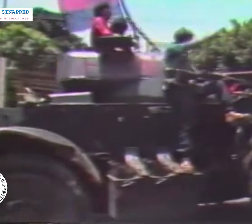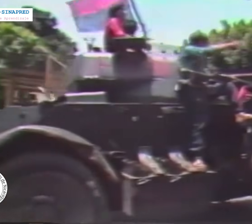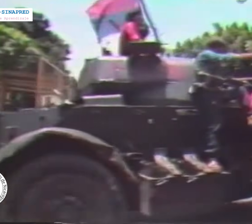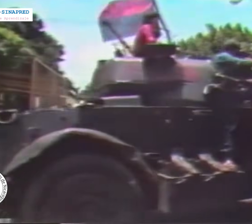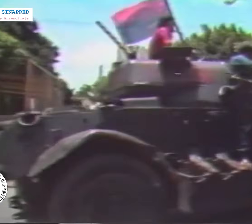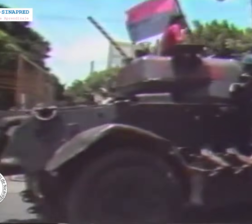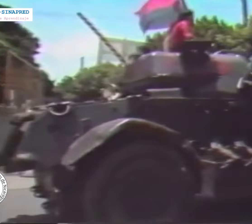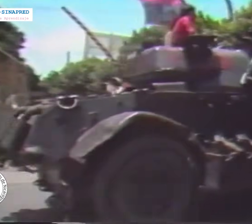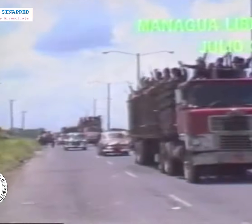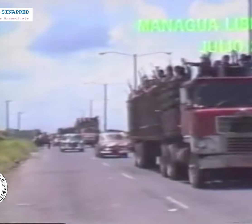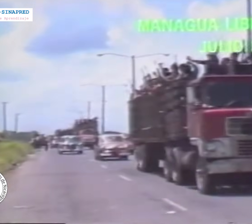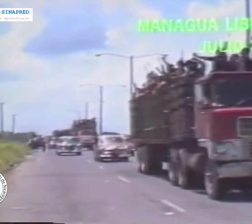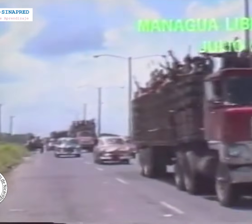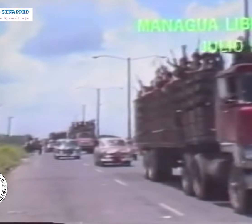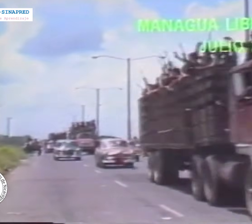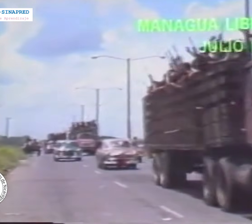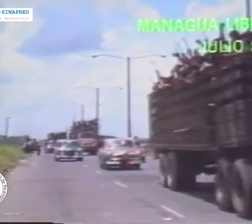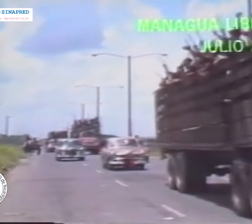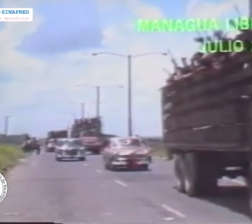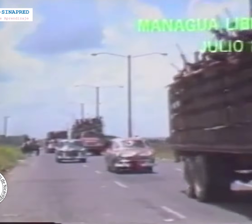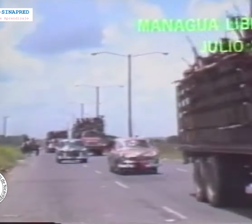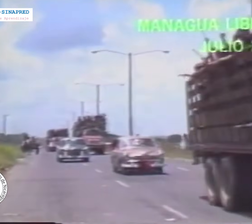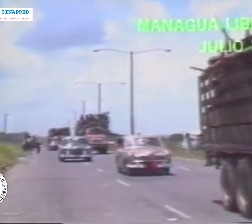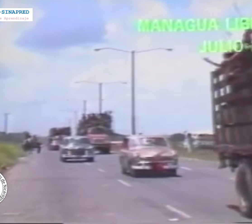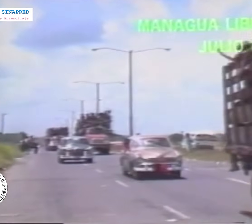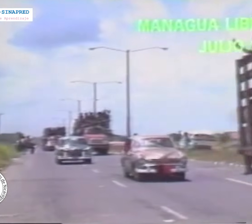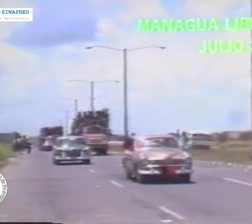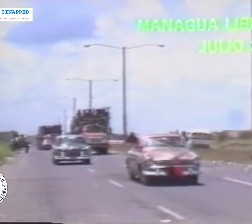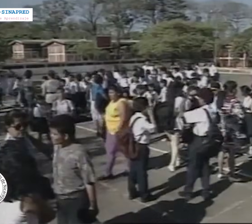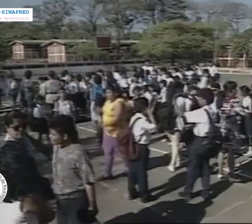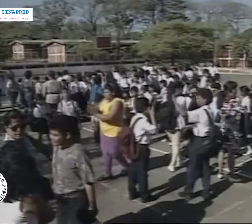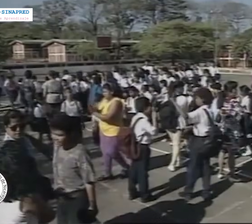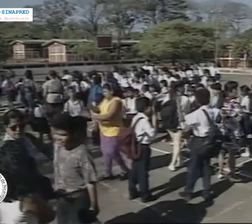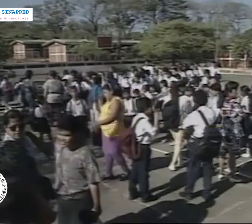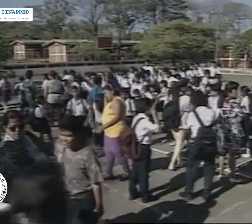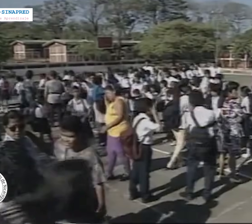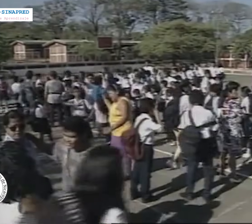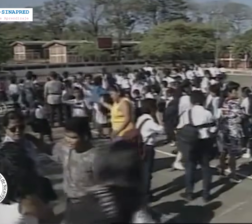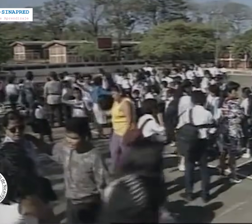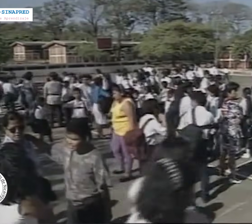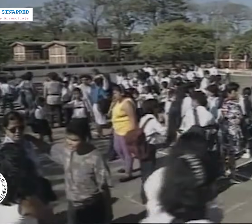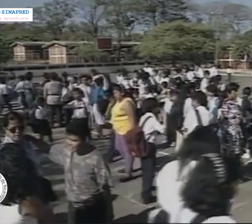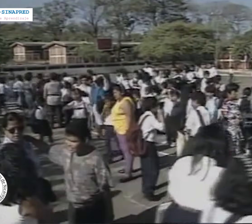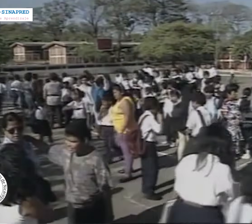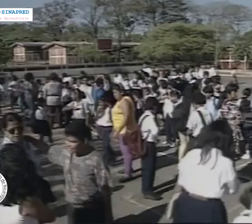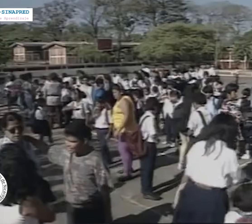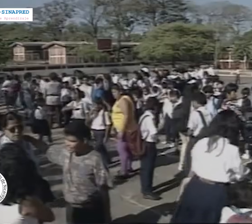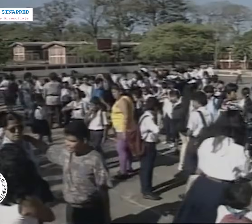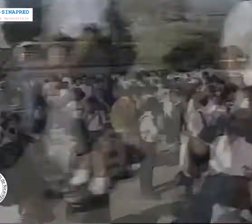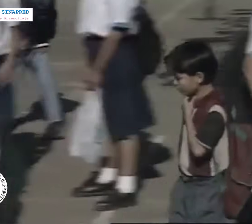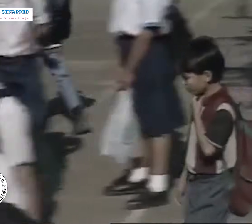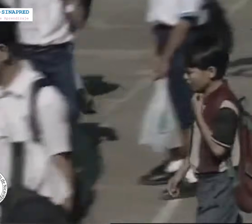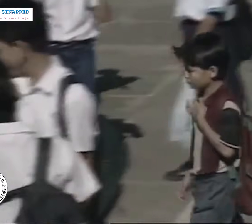de 1979, el gobierno nicaragüense matriculó a cientos de estudiantes sordos en 2 escuelas de